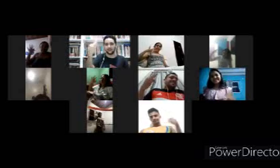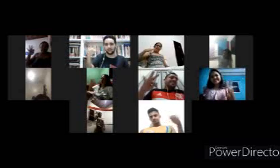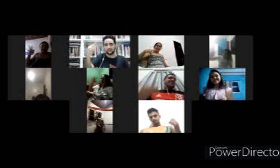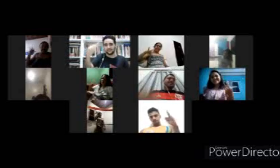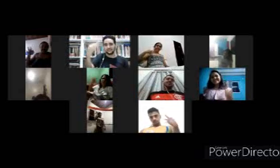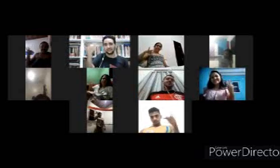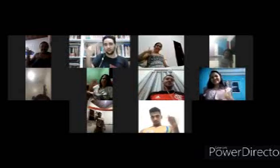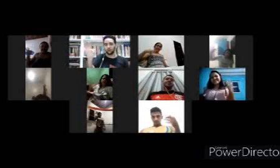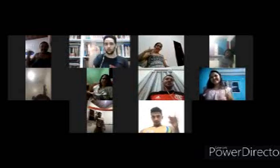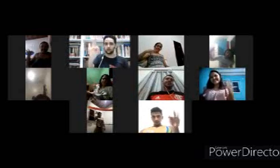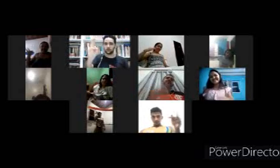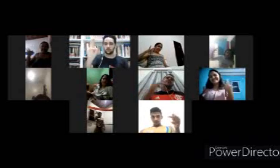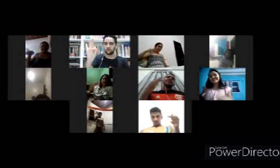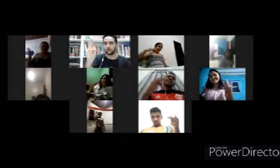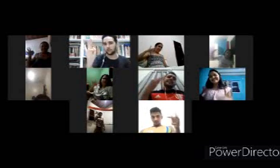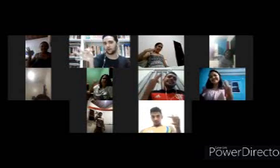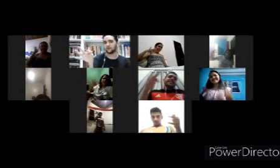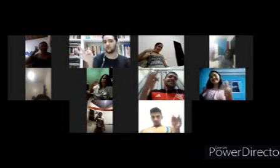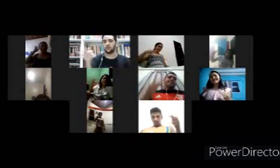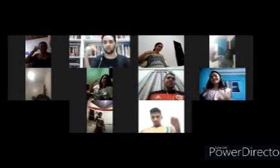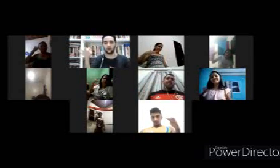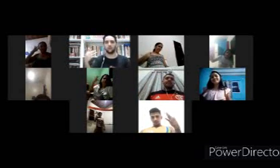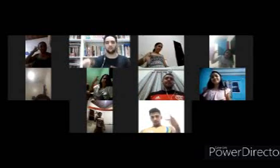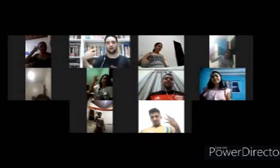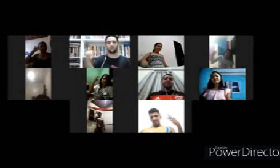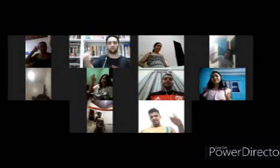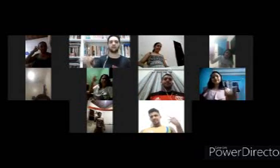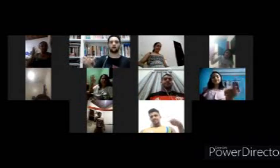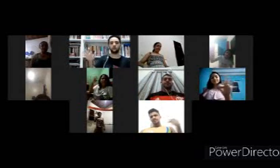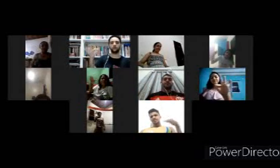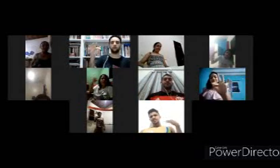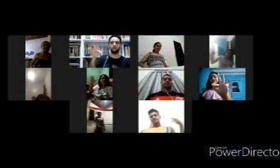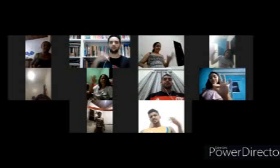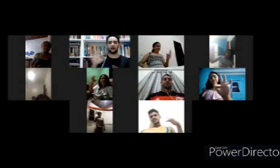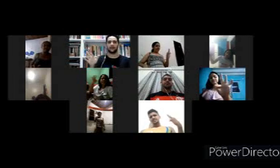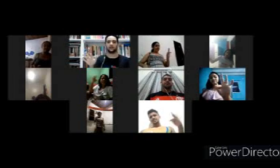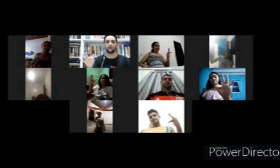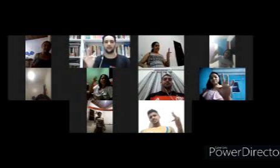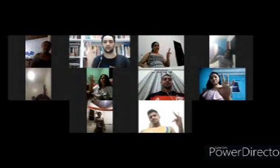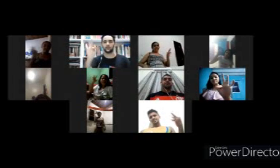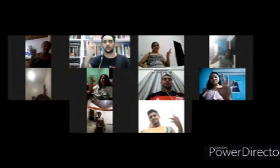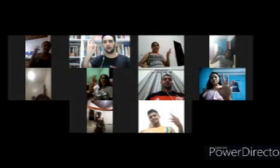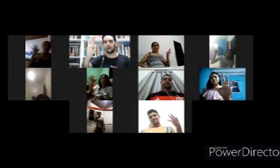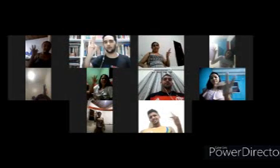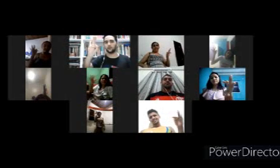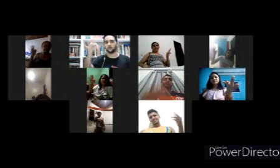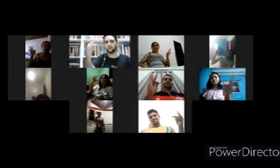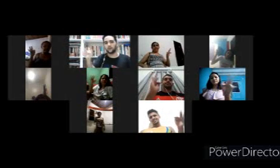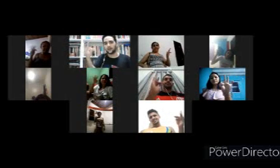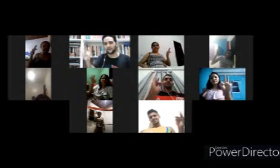queimado. Dor, só que tem configuração de mão, não é uma mão sacudindo aleatoriamente. É a configuração de mão em F,